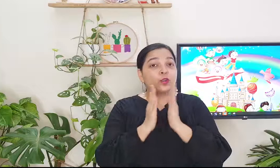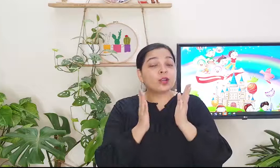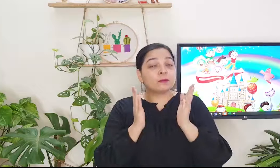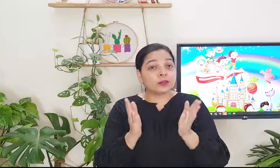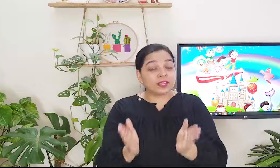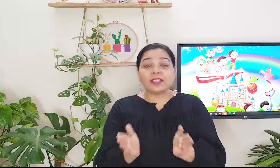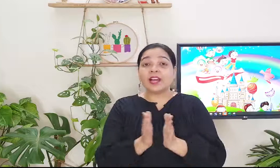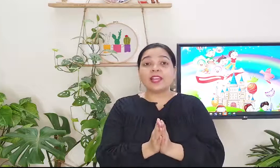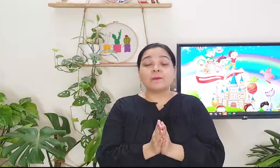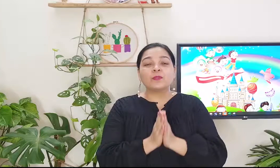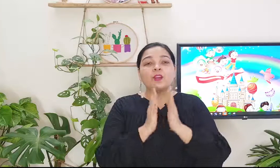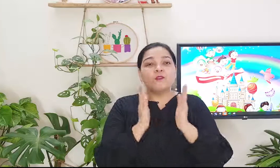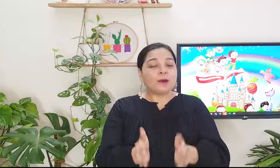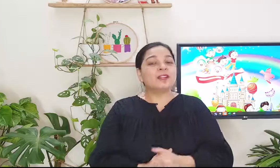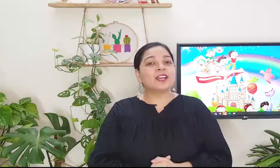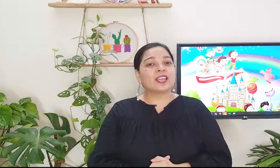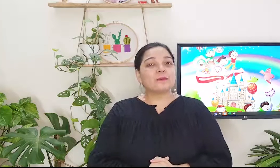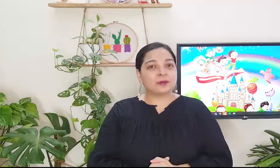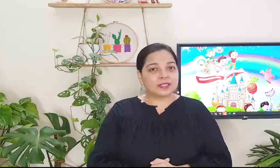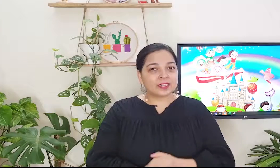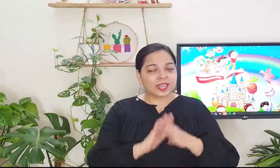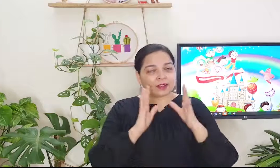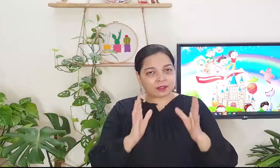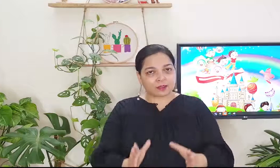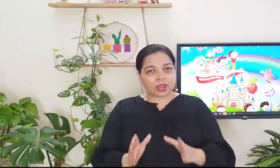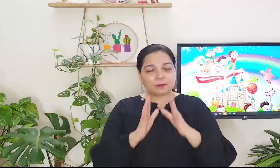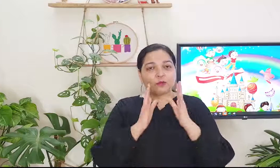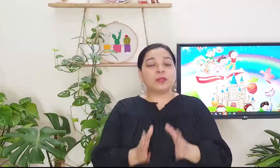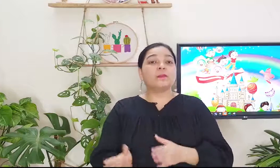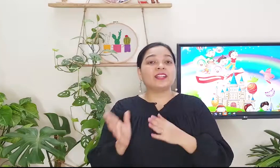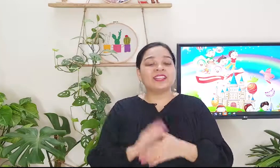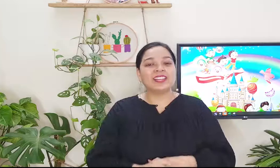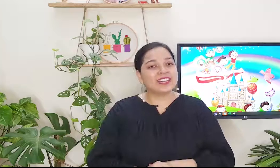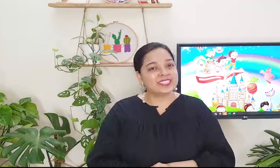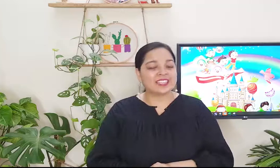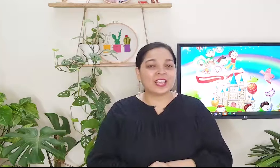জোনার অধ্যায়ে, ওখানে গিয়ে পড়ে জেনে নিজে জানতে পারো। আর